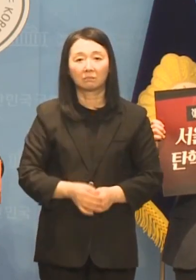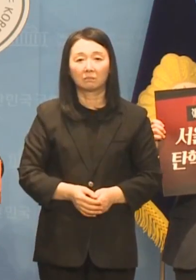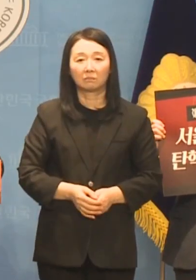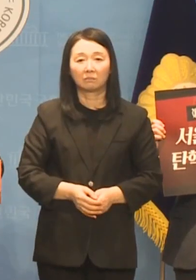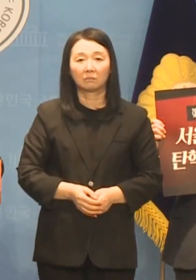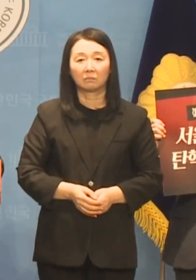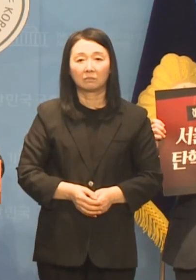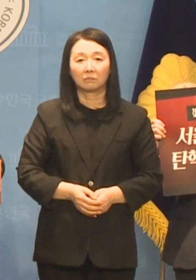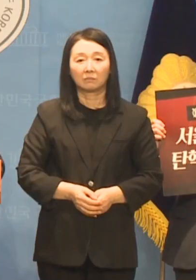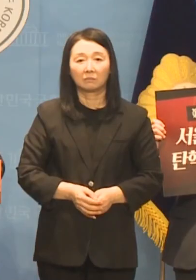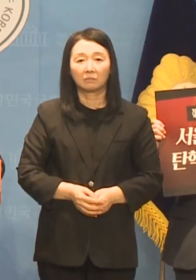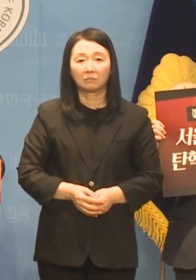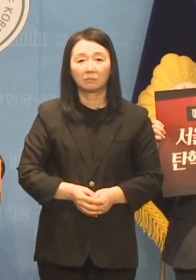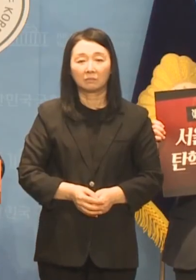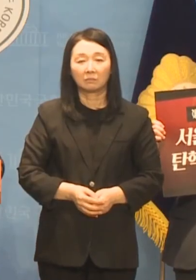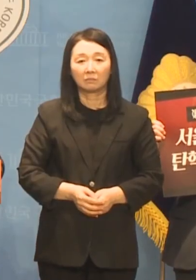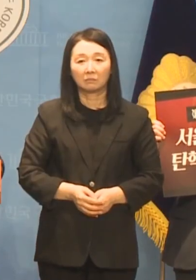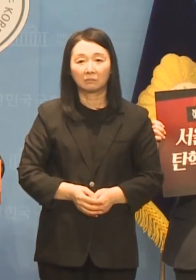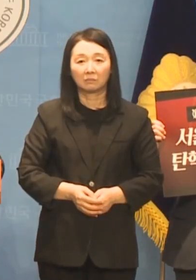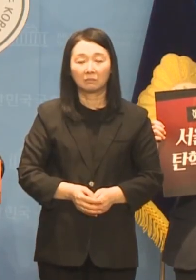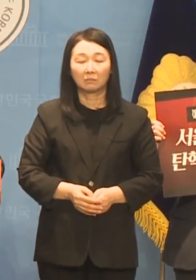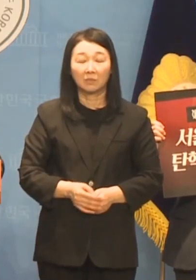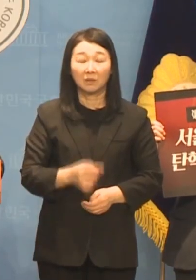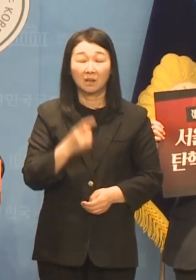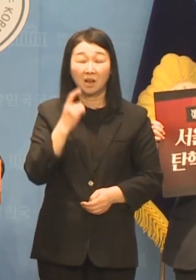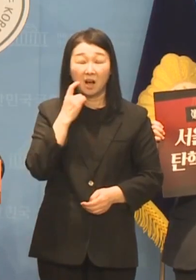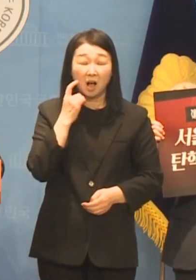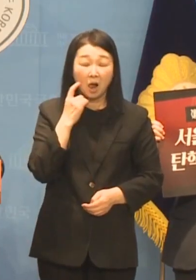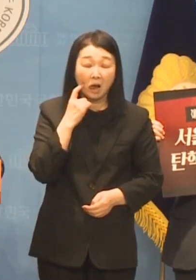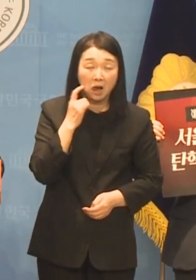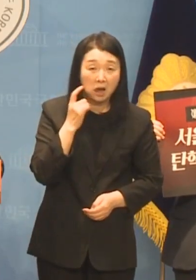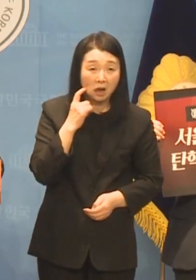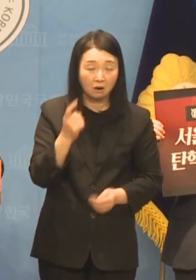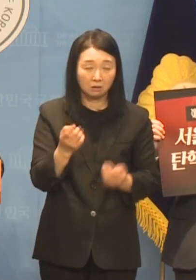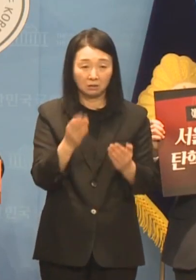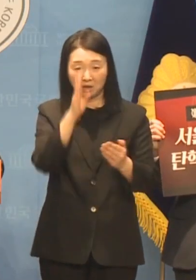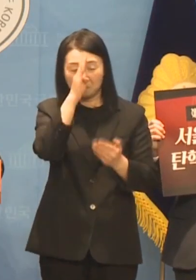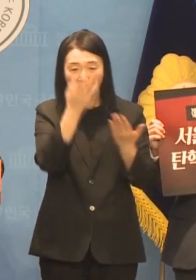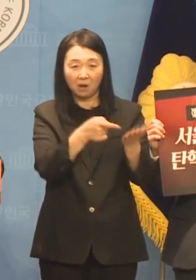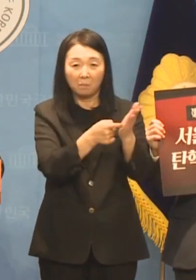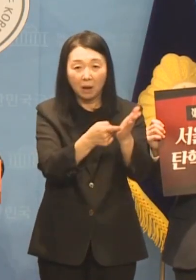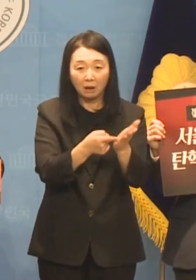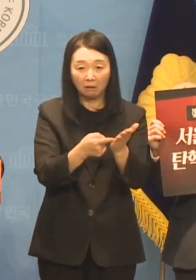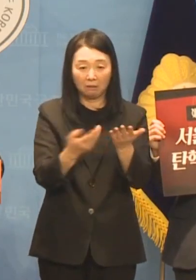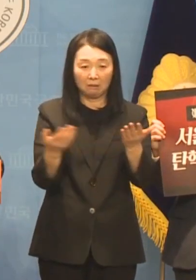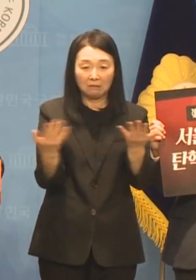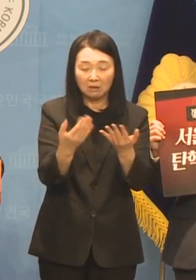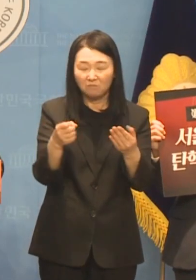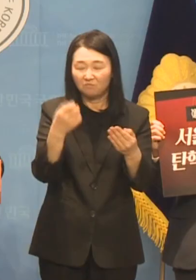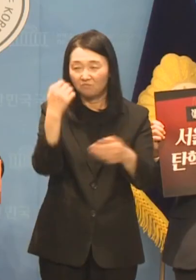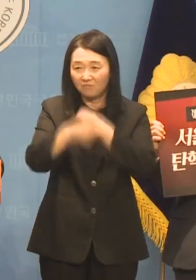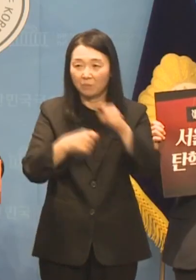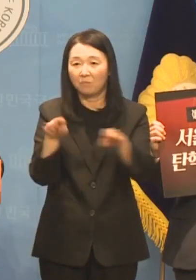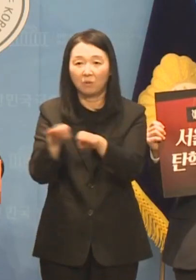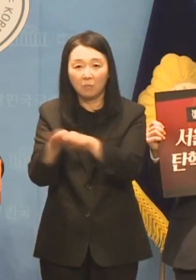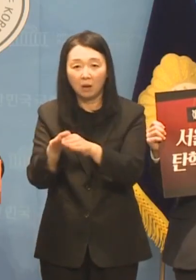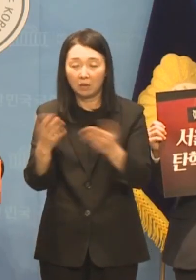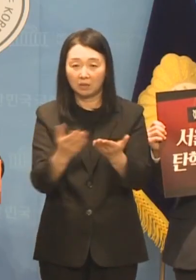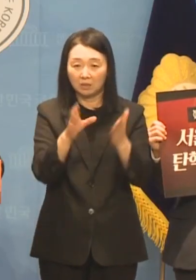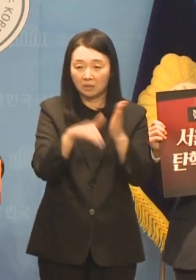없습니다. 더 나아가 허위 병가, 무단 결근, 근무 시간 중 로스쿨 강의를 듣는 등